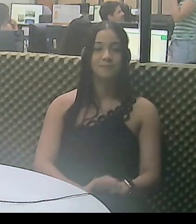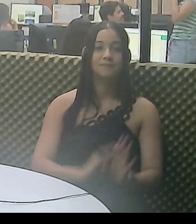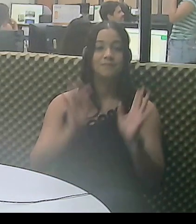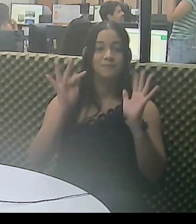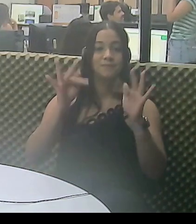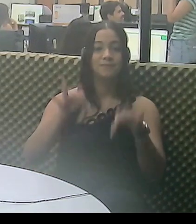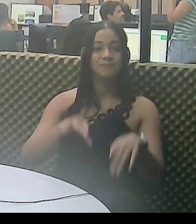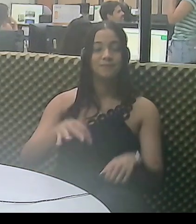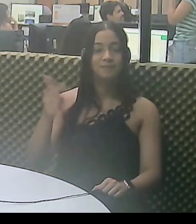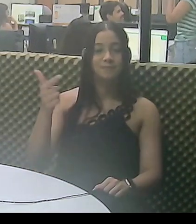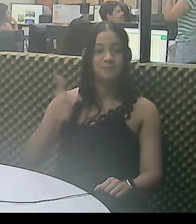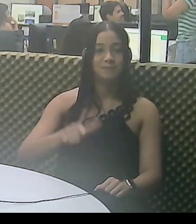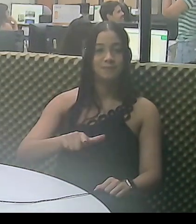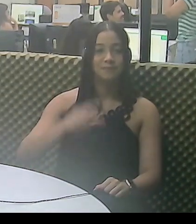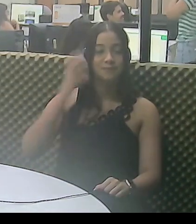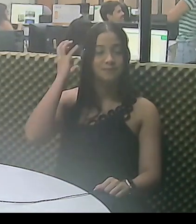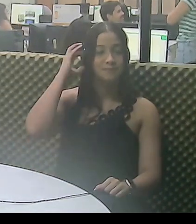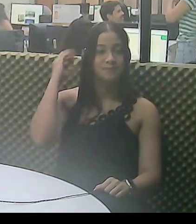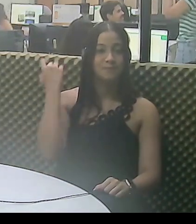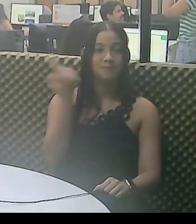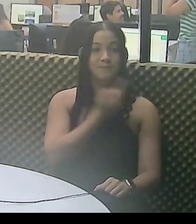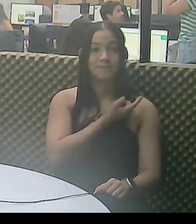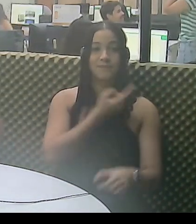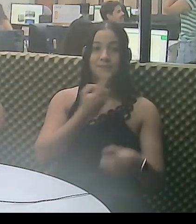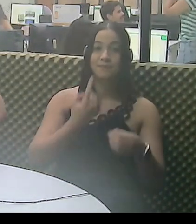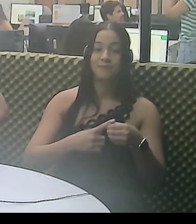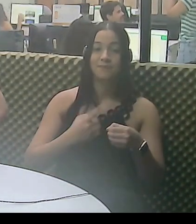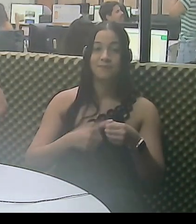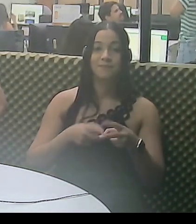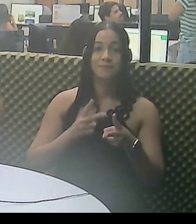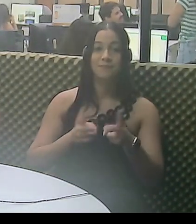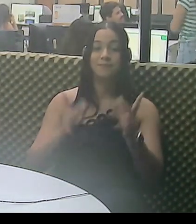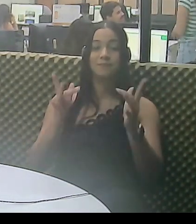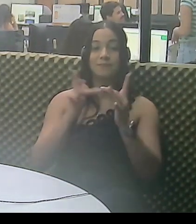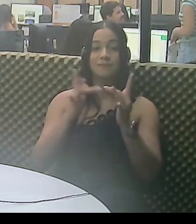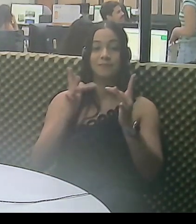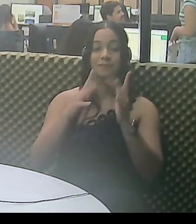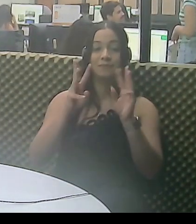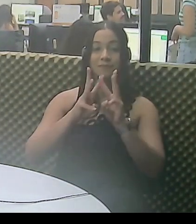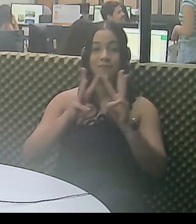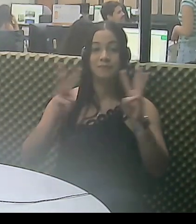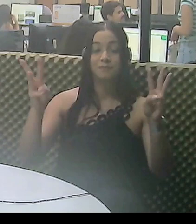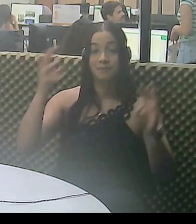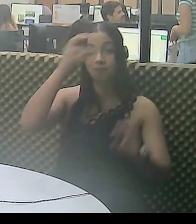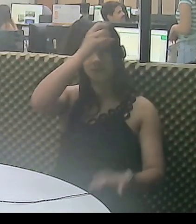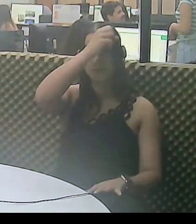próxima. Fica por aqui mais uma edição do programa da Rádio Nossa Cidade.